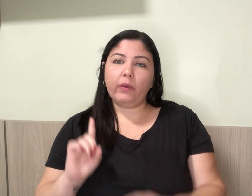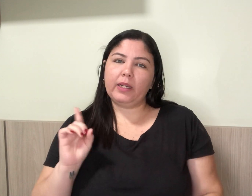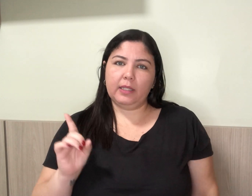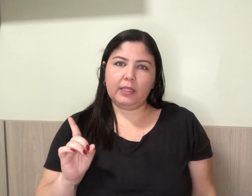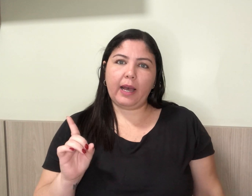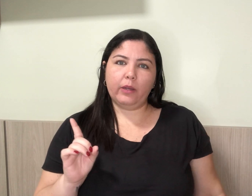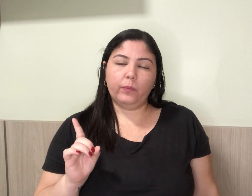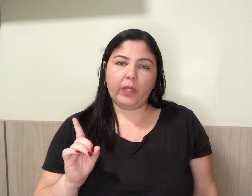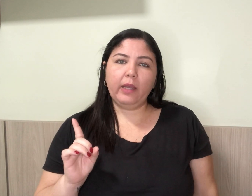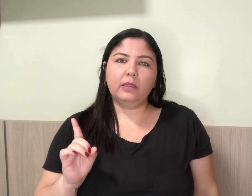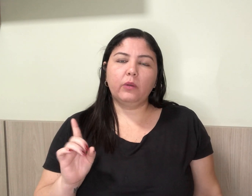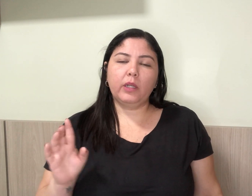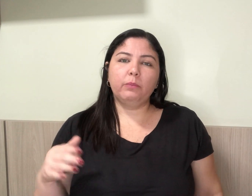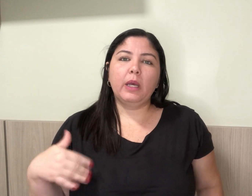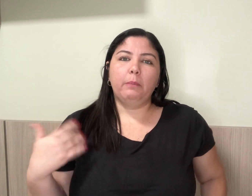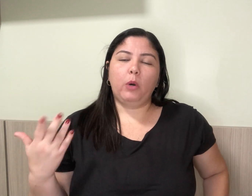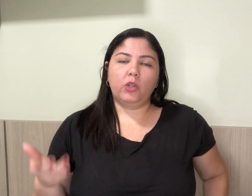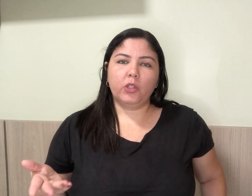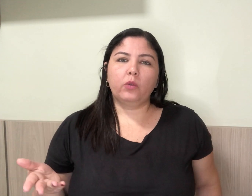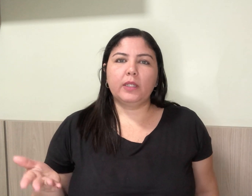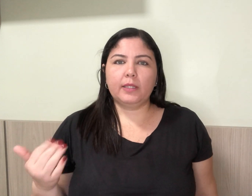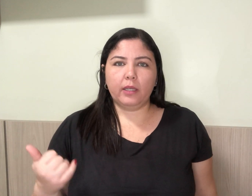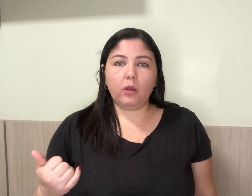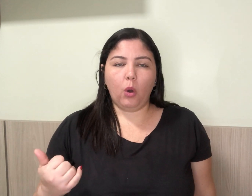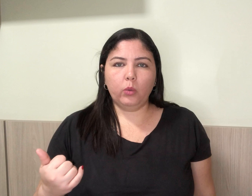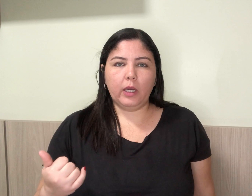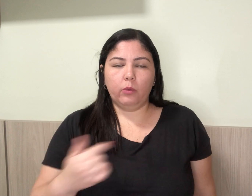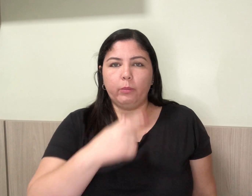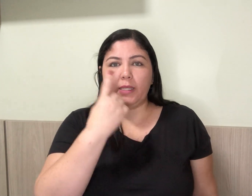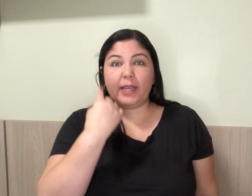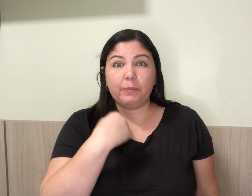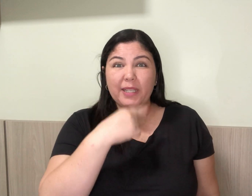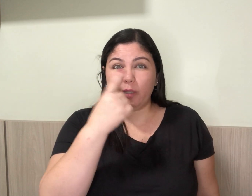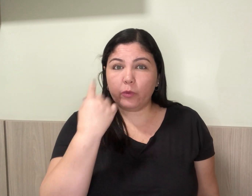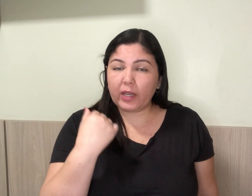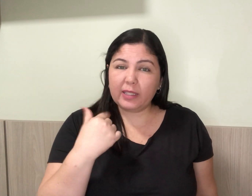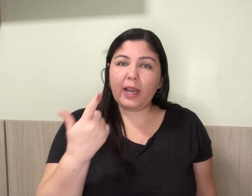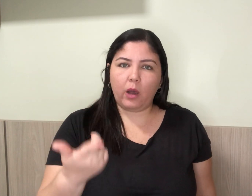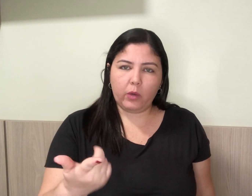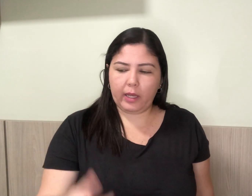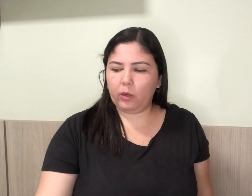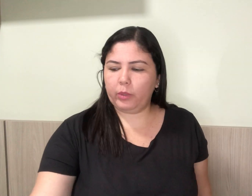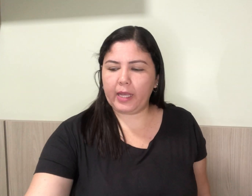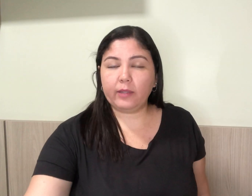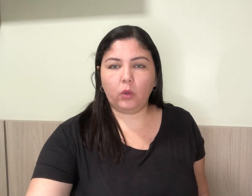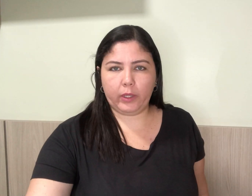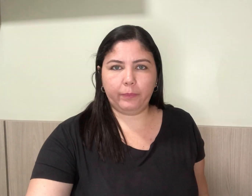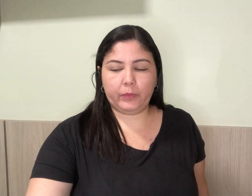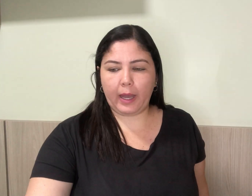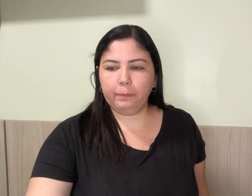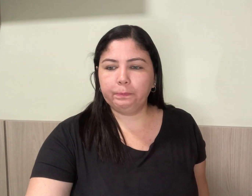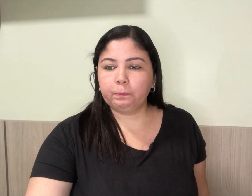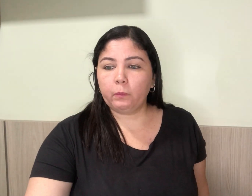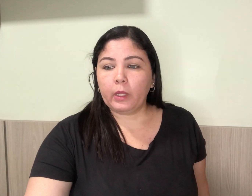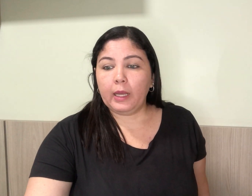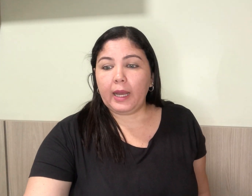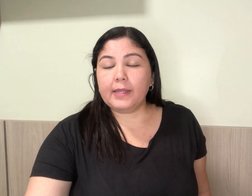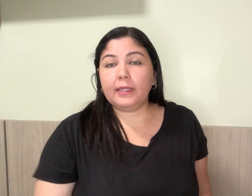é necessário, né? Então, ele pode acontecer ou não, mas a expressão facial, ela é obrigatória, tá? As